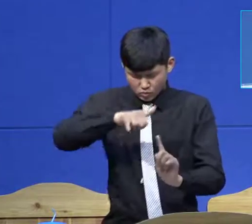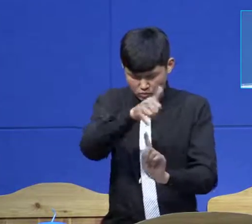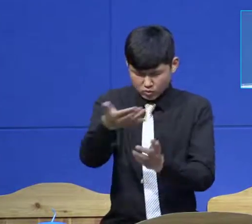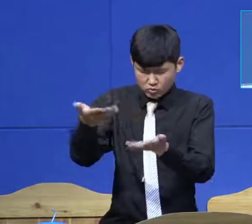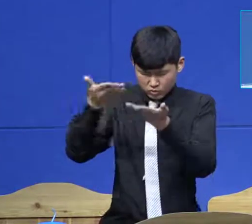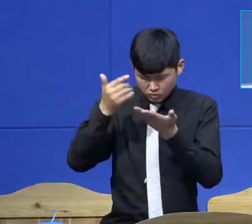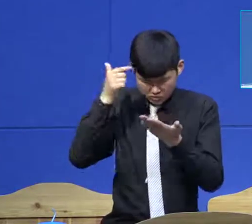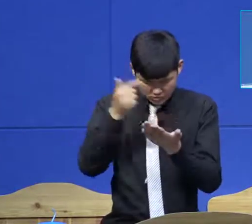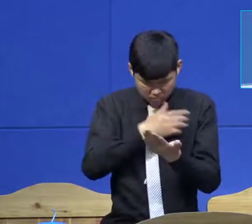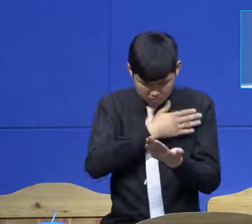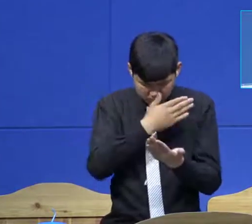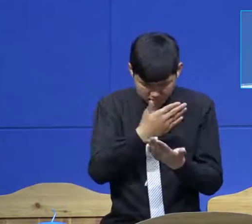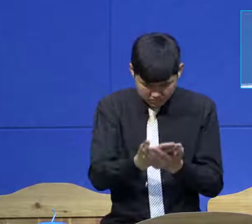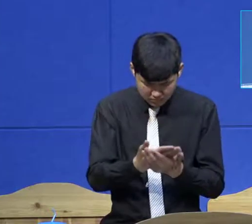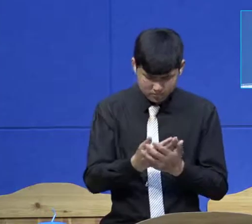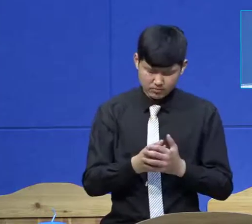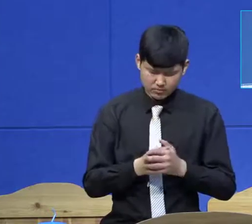баярлалаа.